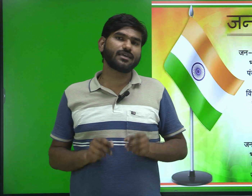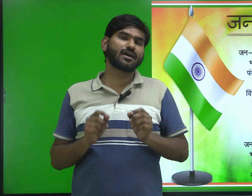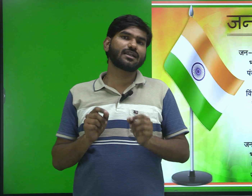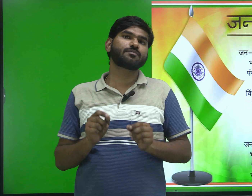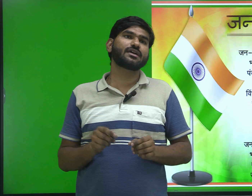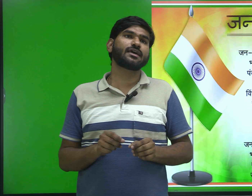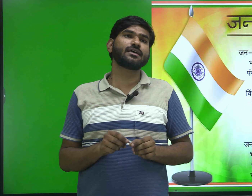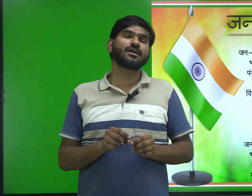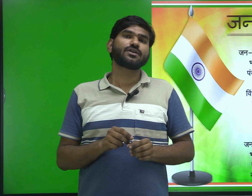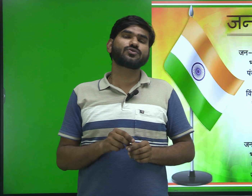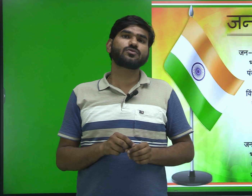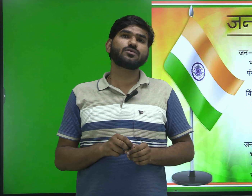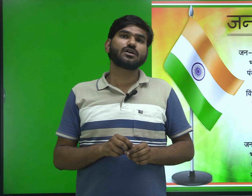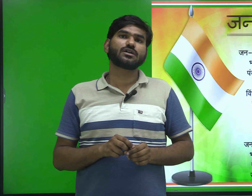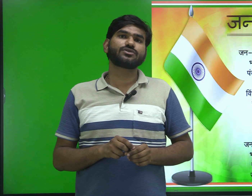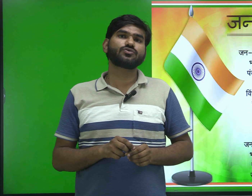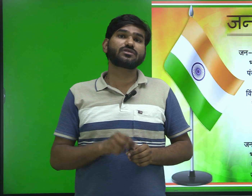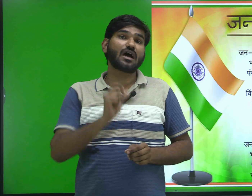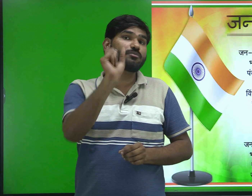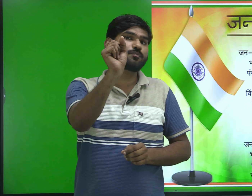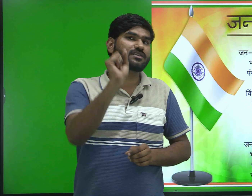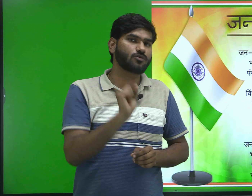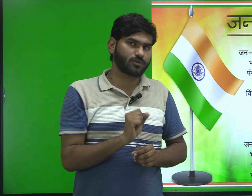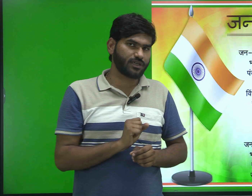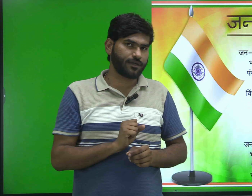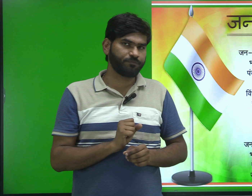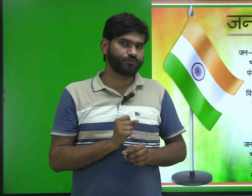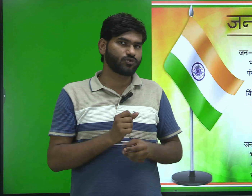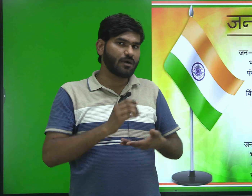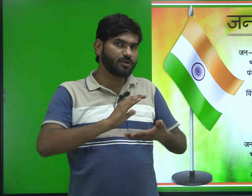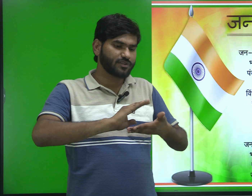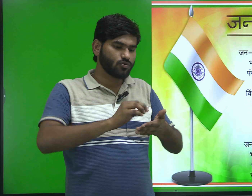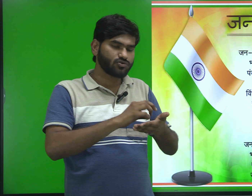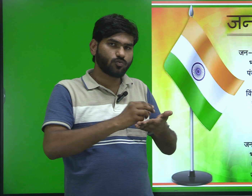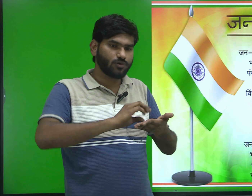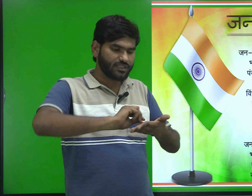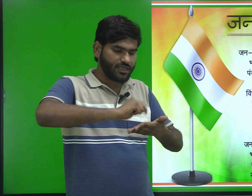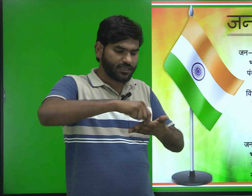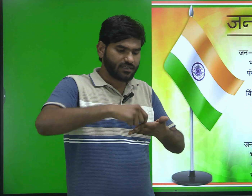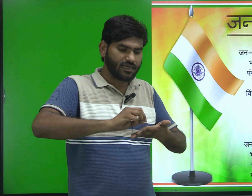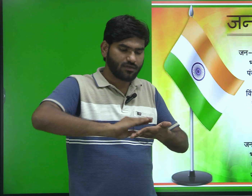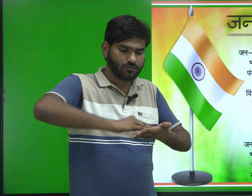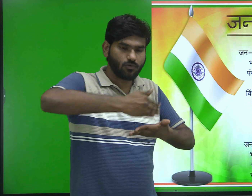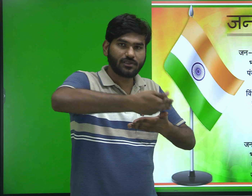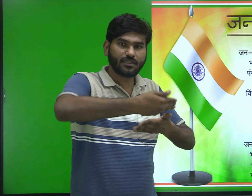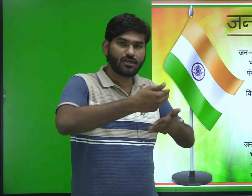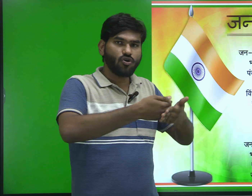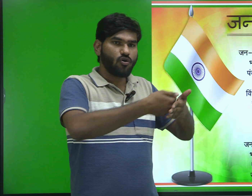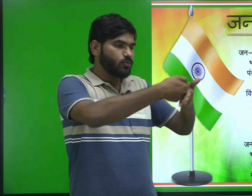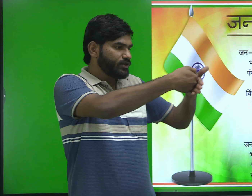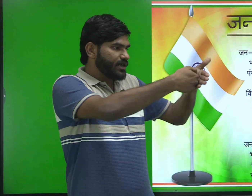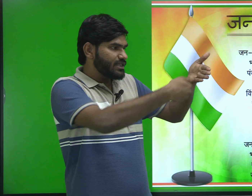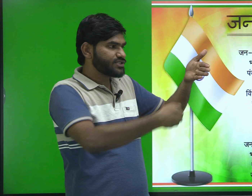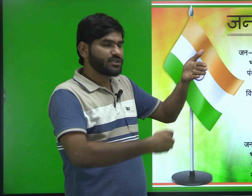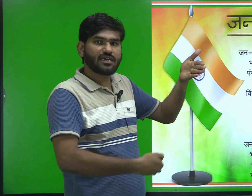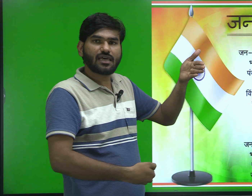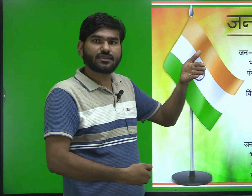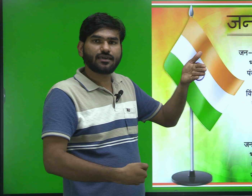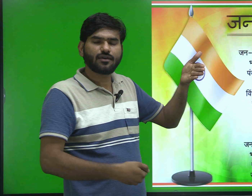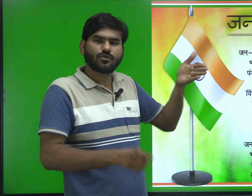अगर आप देखें तो जो ताम्र पत्र होते हैं, ताम्र पत्र को जब खोलते हैं, एक एक धारा खोलते हैं ना, और वो उनकी एक लिस्ट निकल आती है, तो